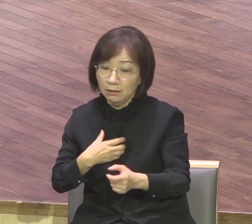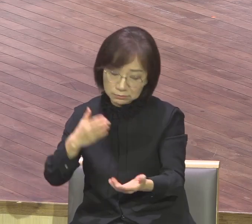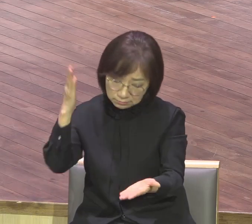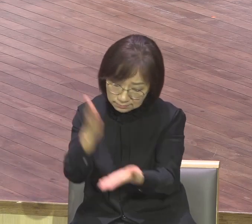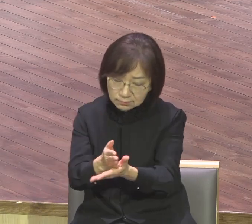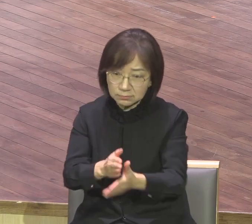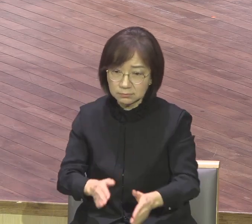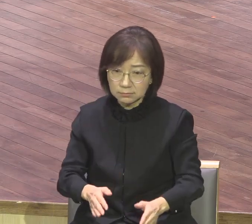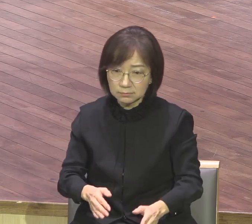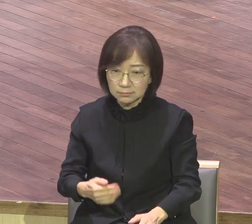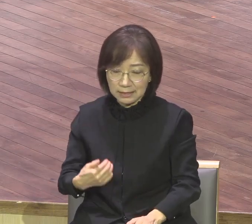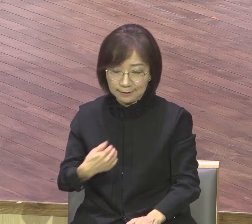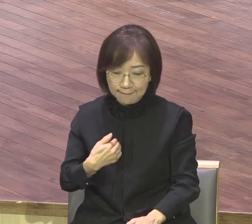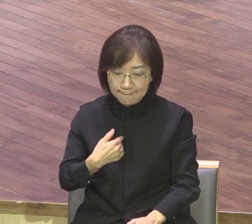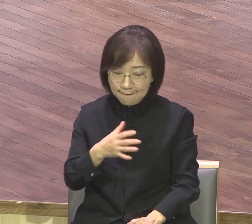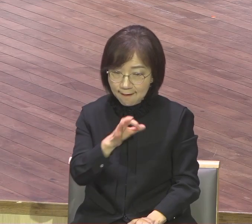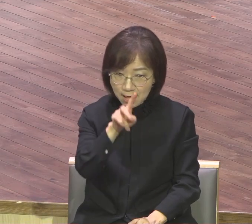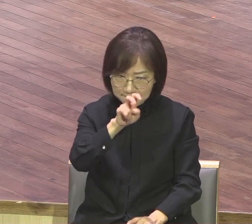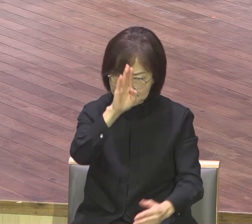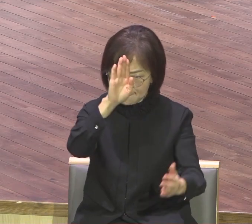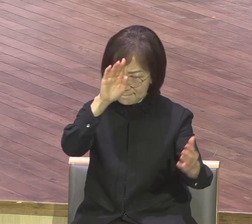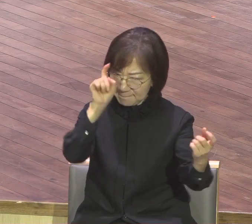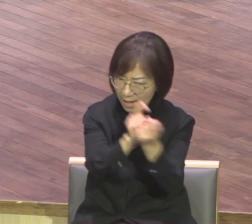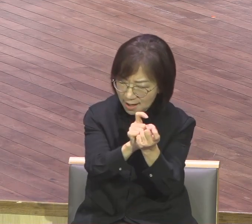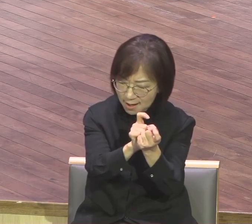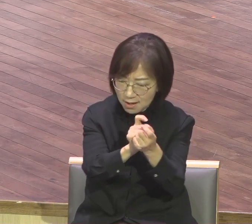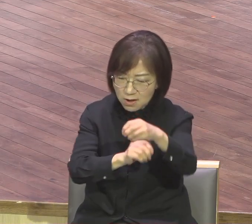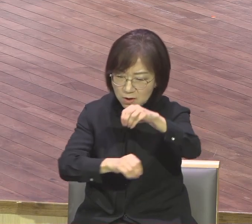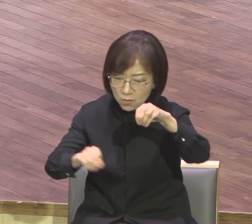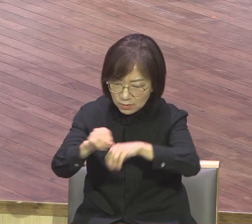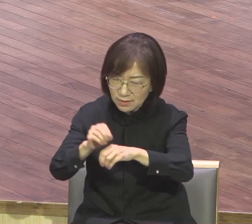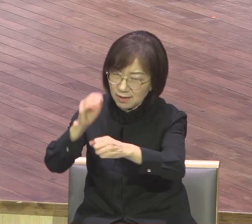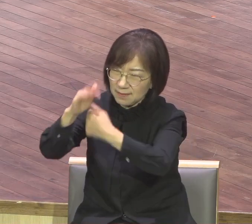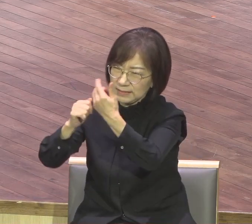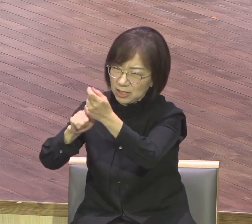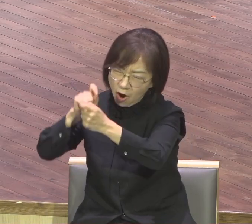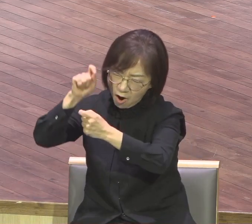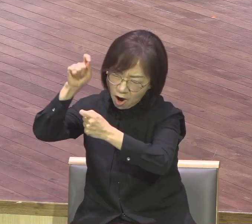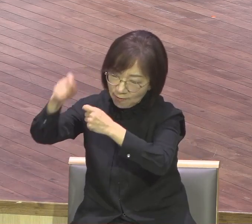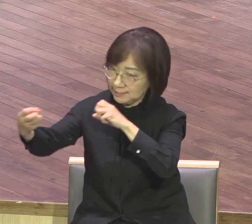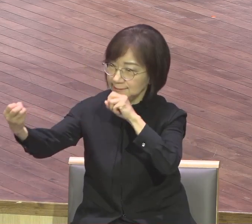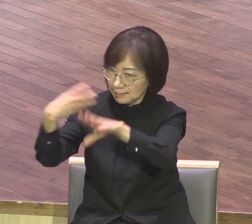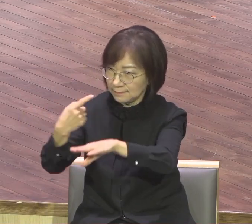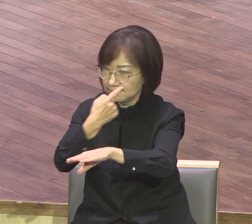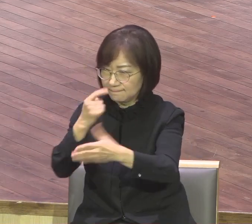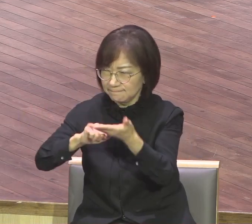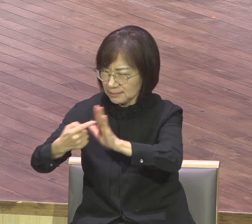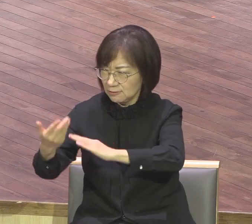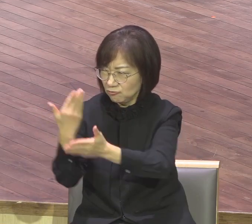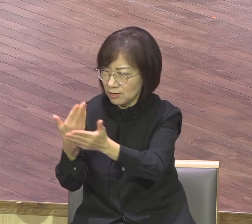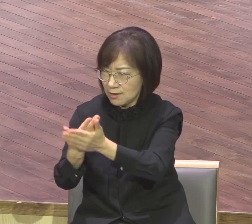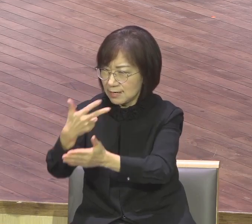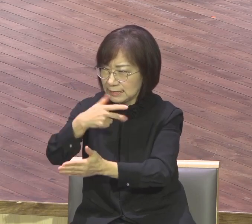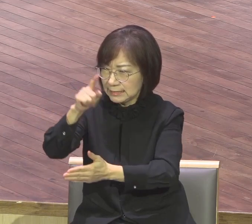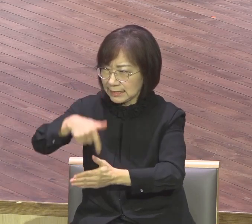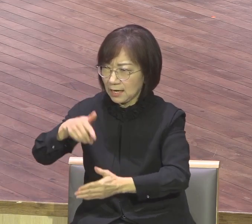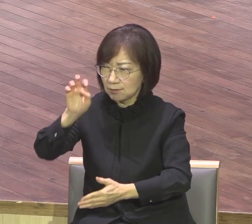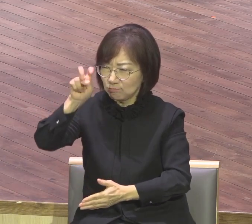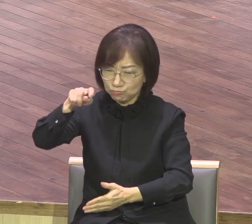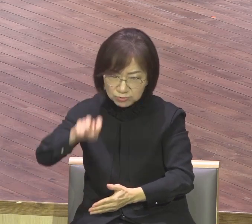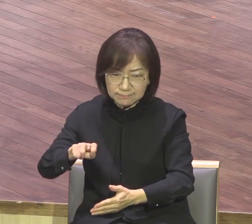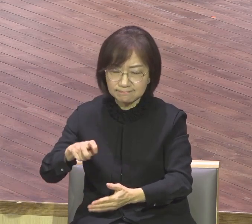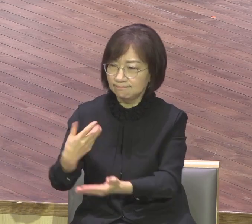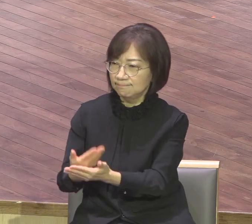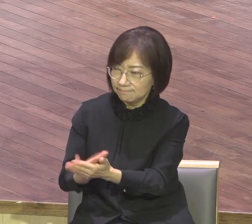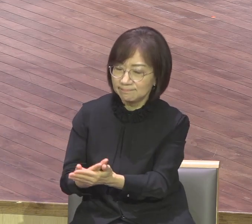통해서 하나님 나를 통해 인생 작품 만들어야 주옵소서. Háganos dejar arte de obra en nuestra vida a través de esta enfermedad. 고쳐